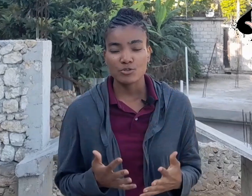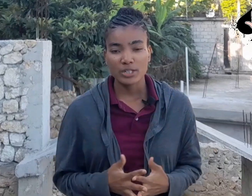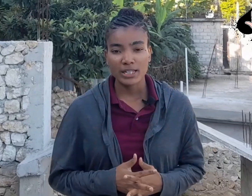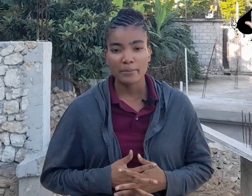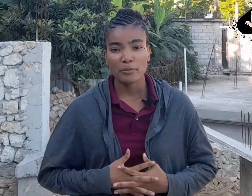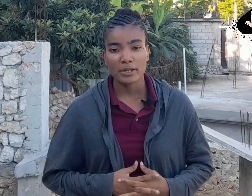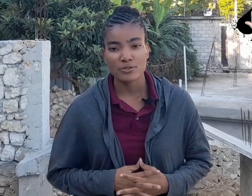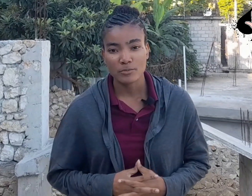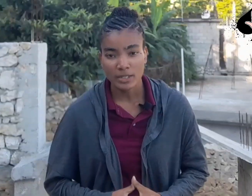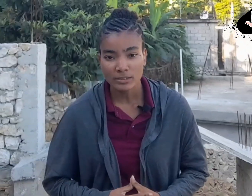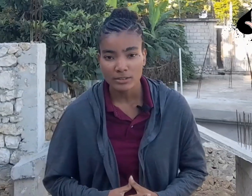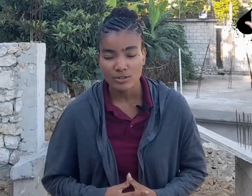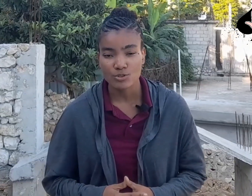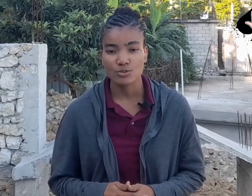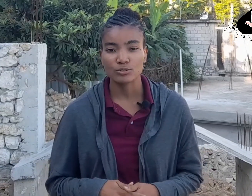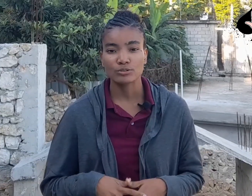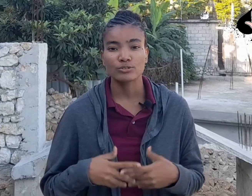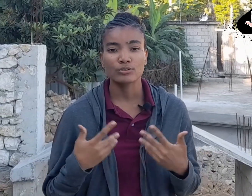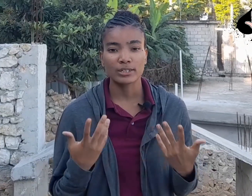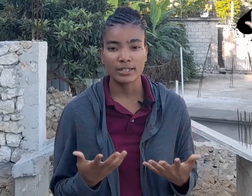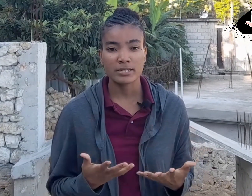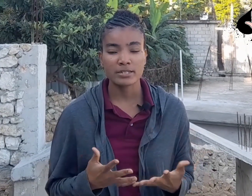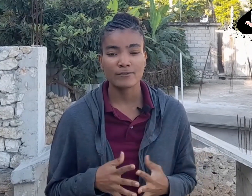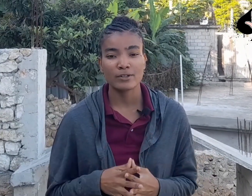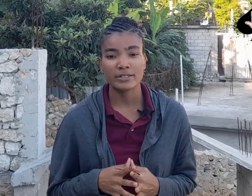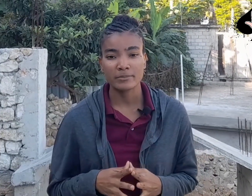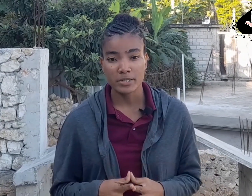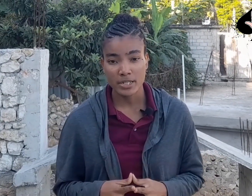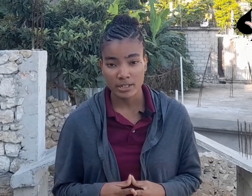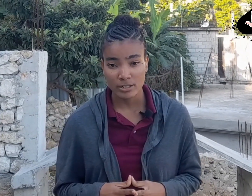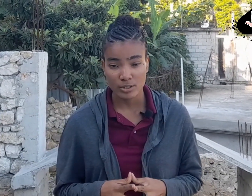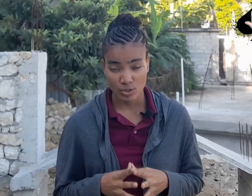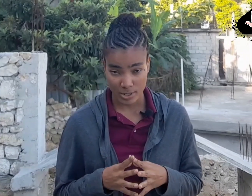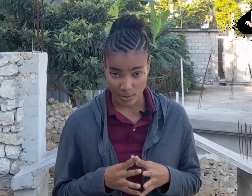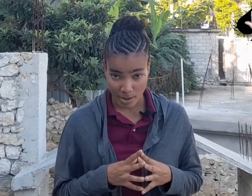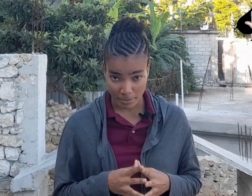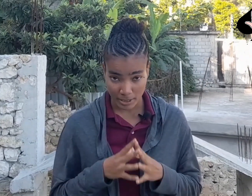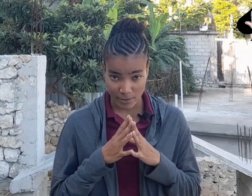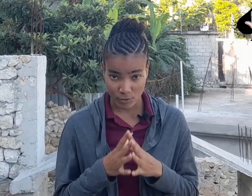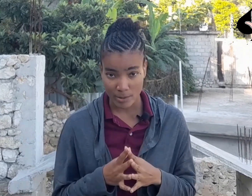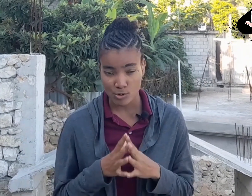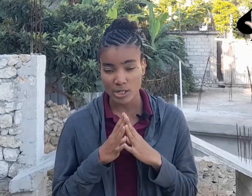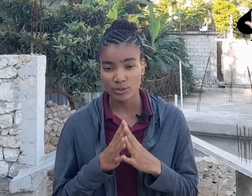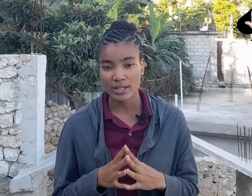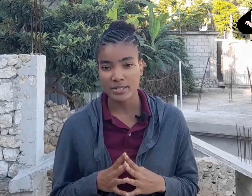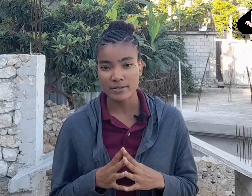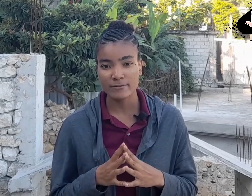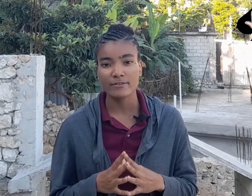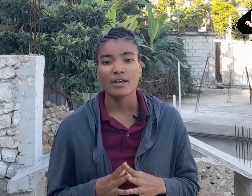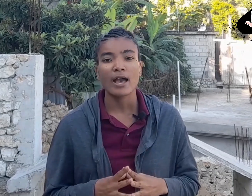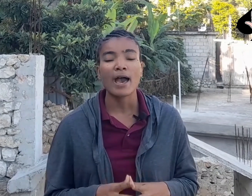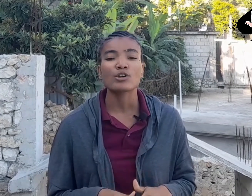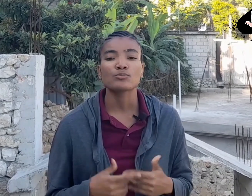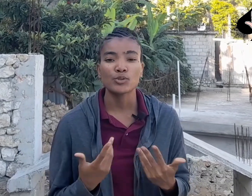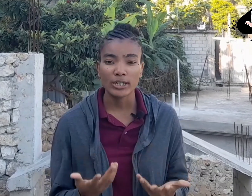Durant la première semaine du cours de langue des signes niveau intermédiaire, nous allons apprendre le vocabulaire relatif à une